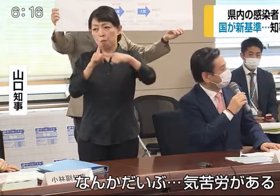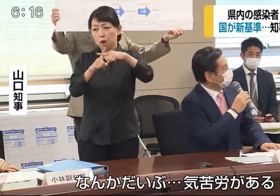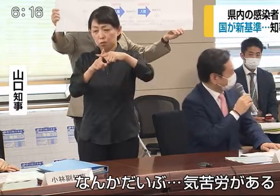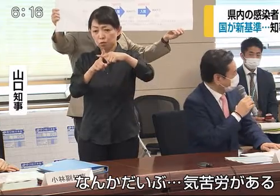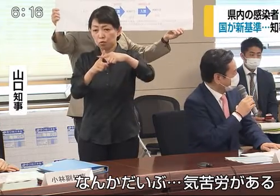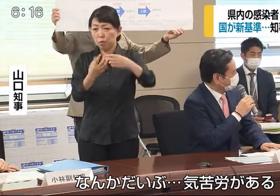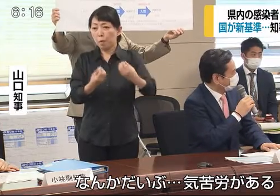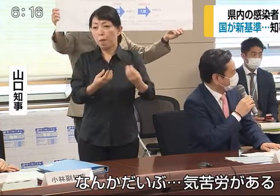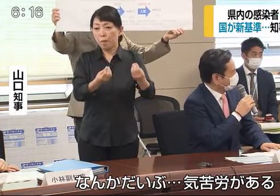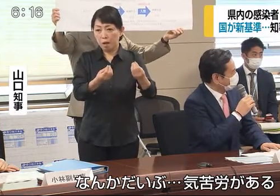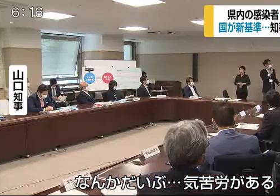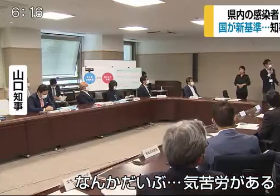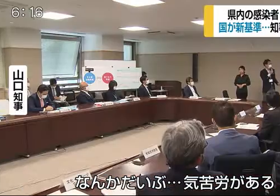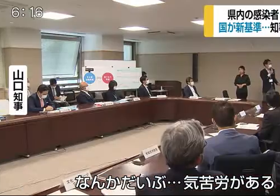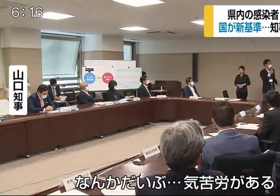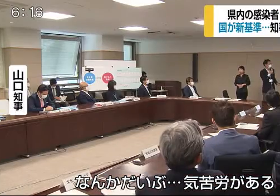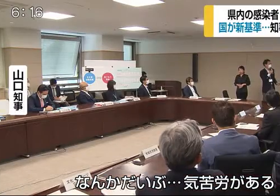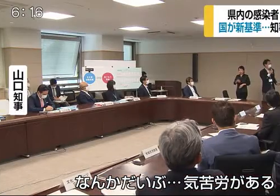気苦労が。